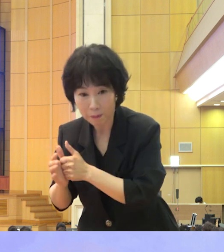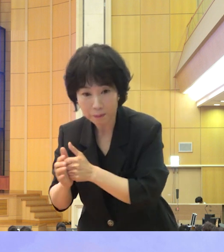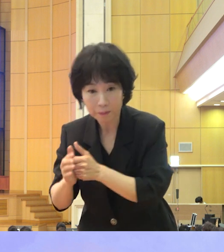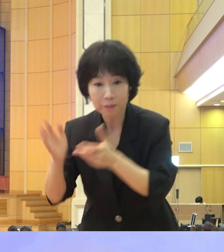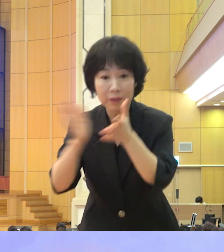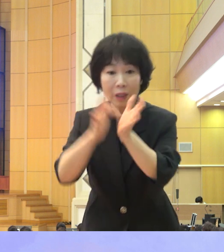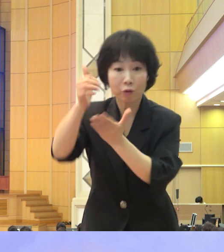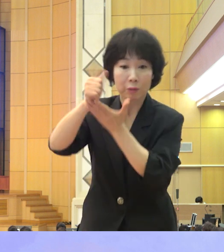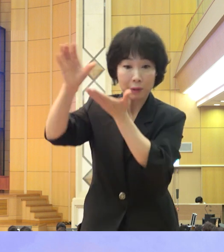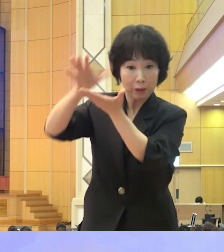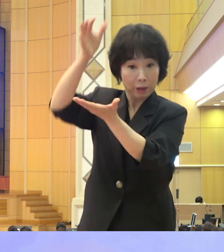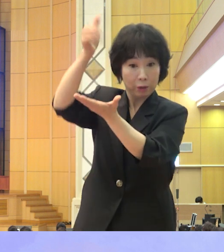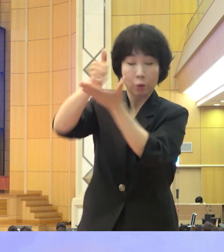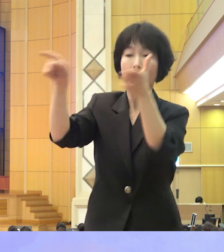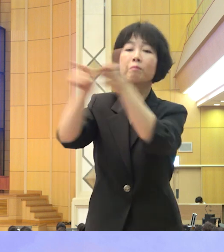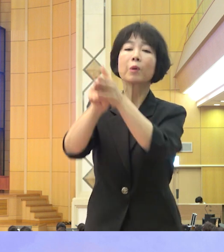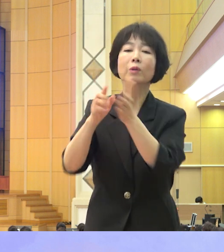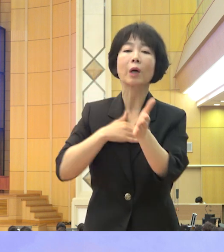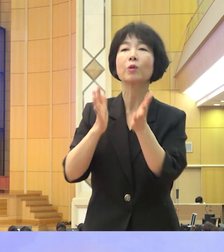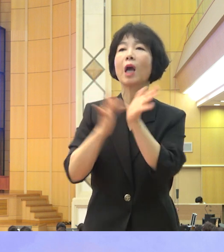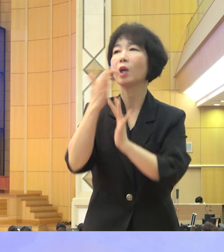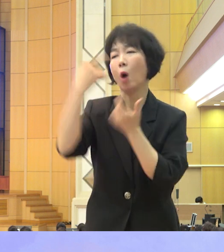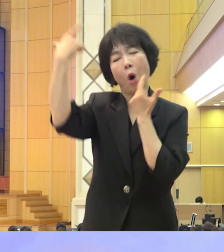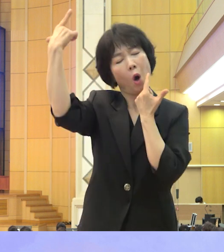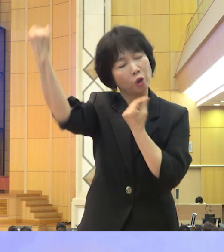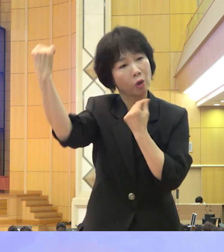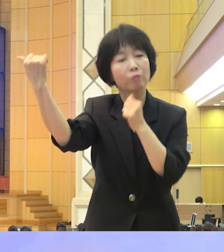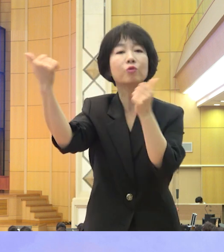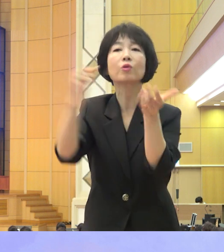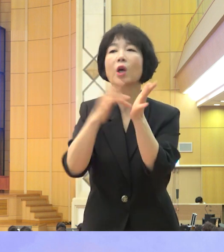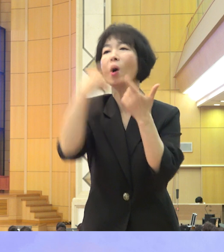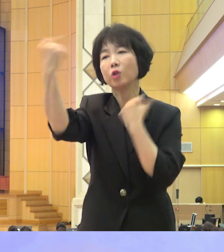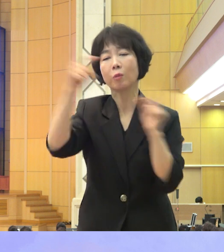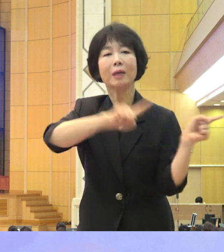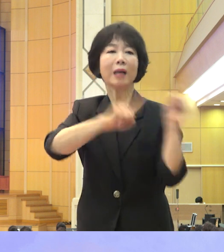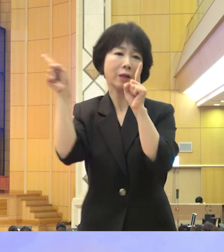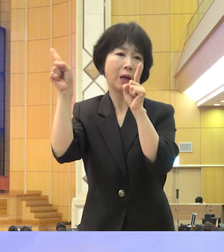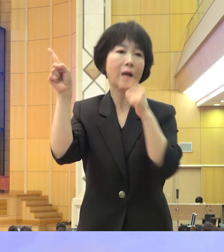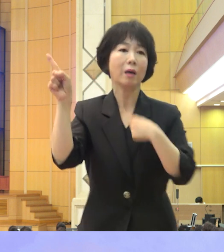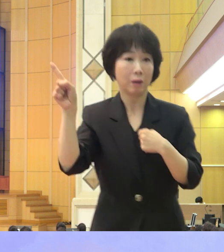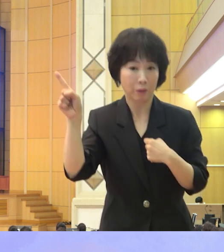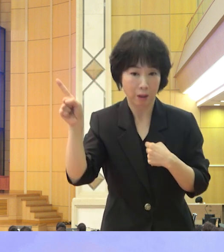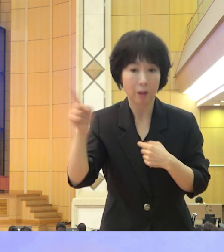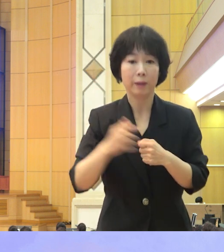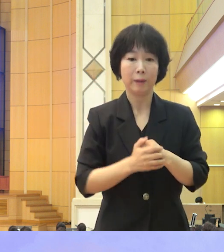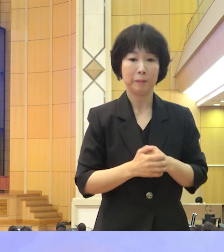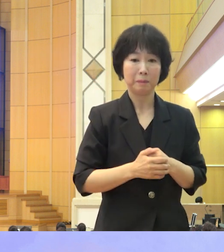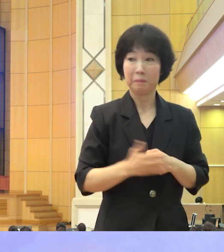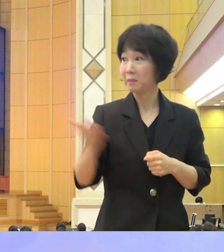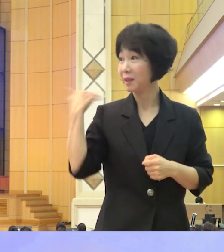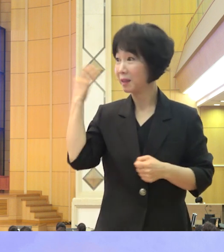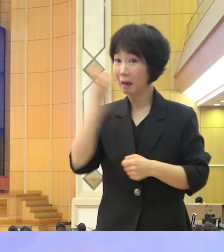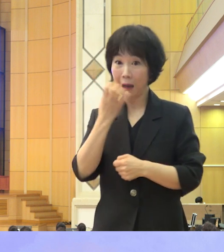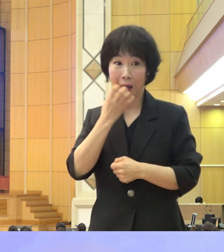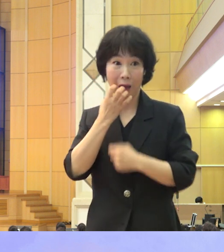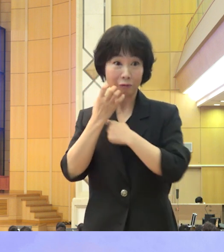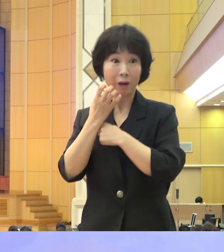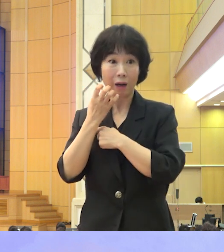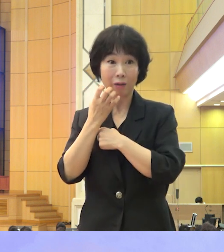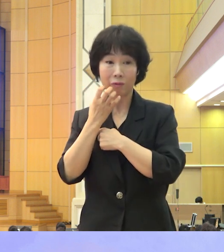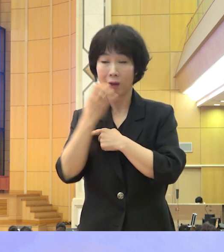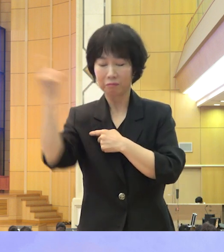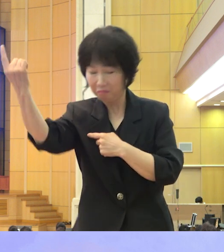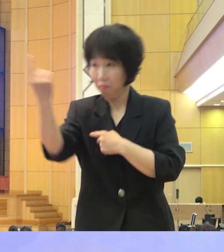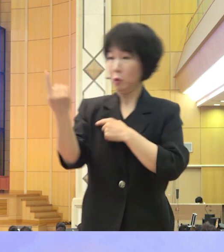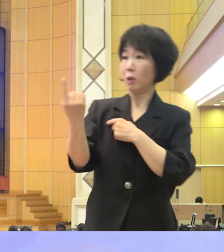예수님을 그리스도로 믿어서 나도 예수님처럼 죽고 예수님처럼 살리라. 엊그제 어떤 분이 저에게 찾아와서